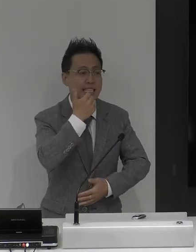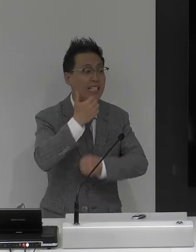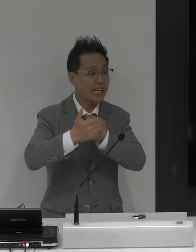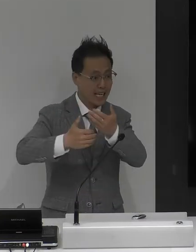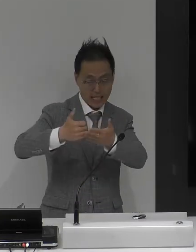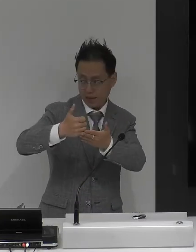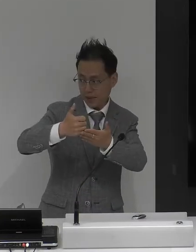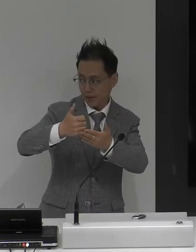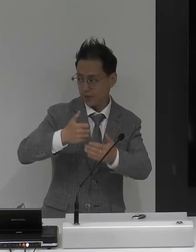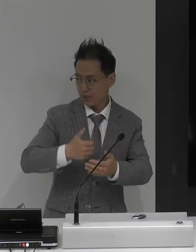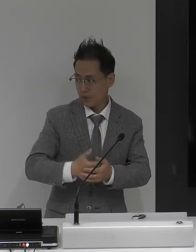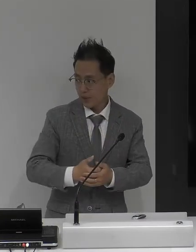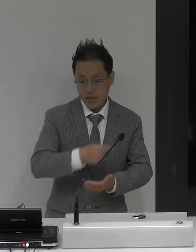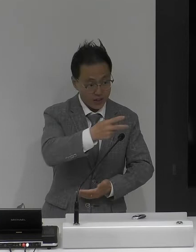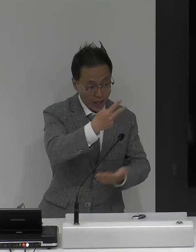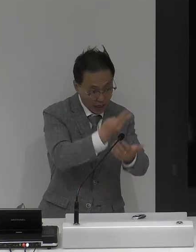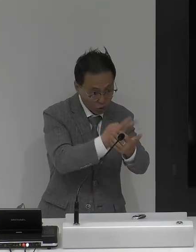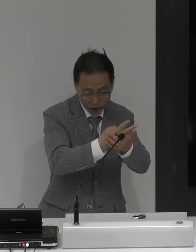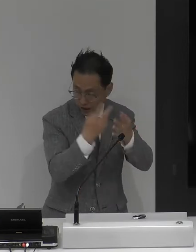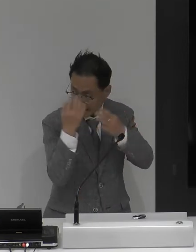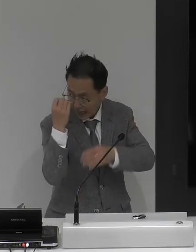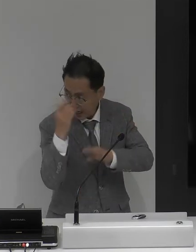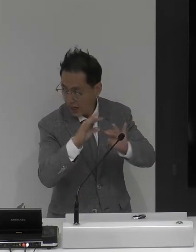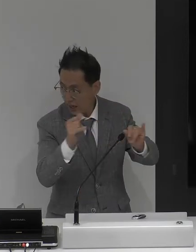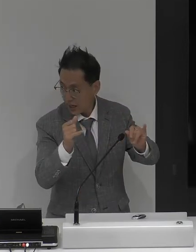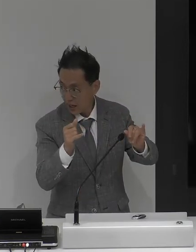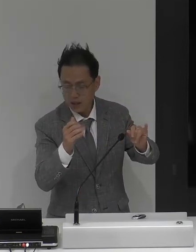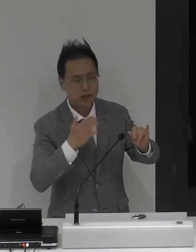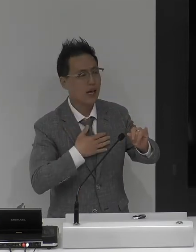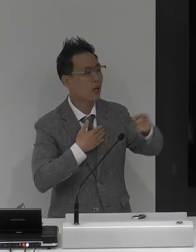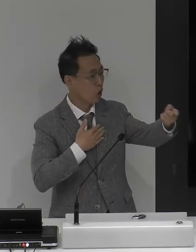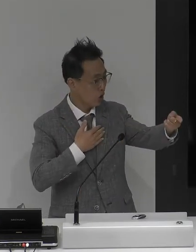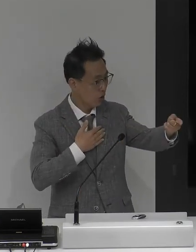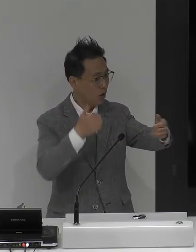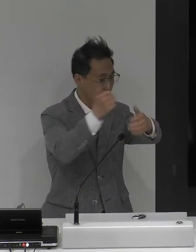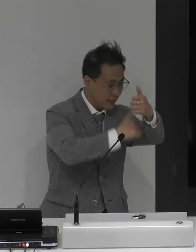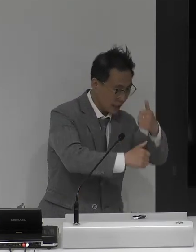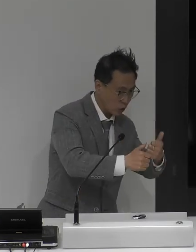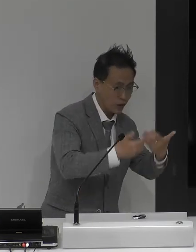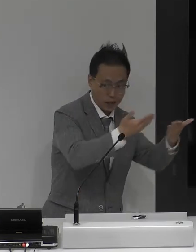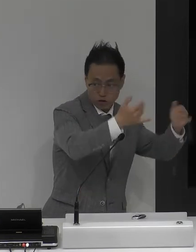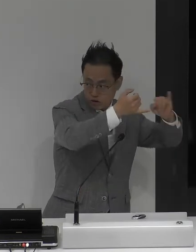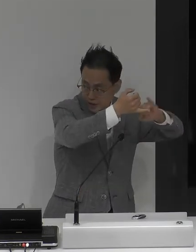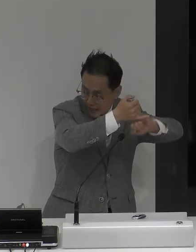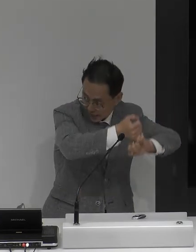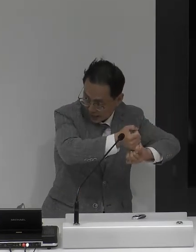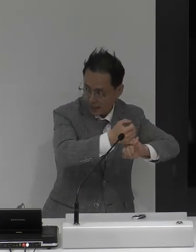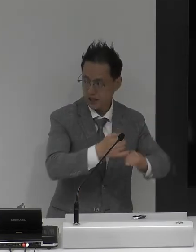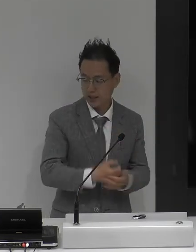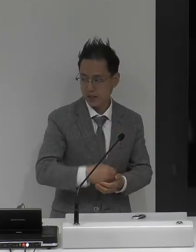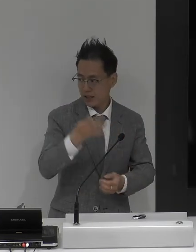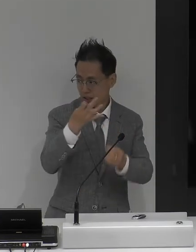이삭의 하나님, 내가 누워있는 땅 내가 너 자손에게 줄 테니.